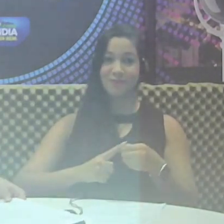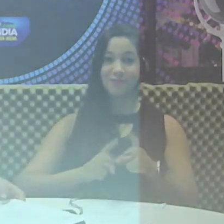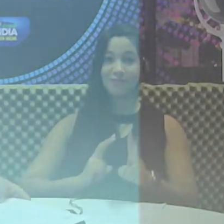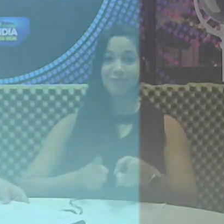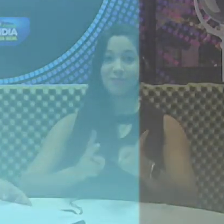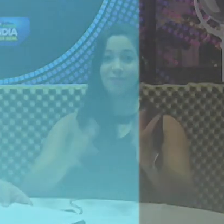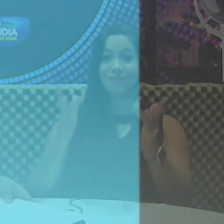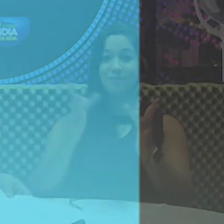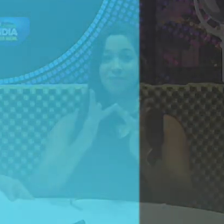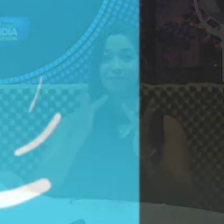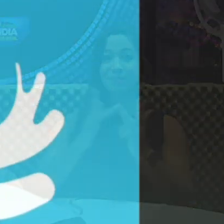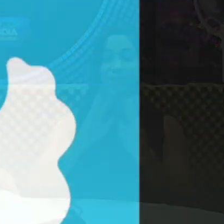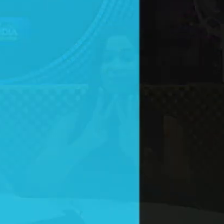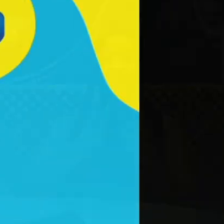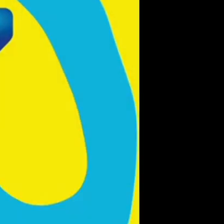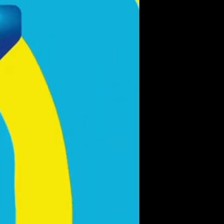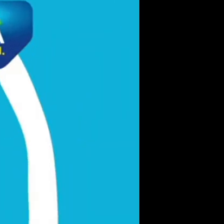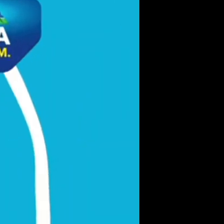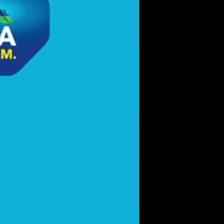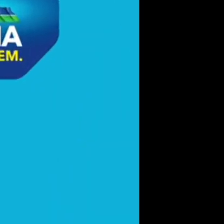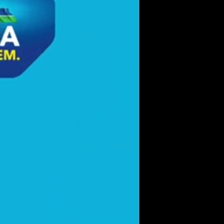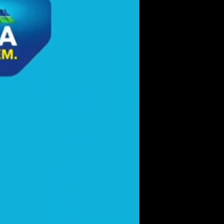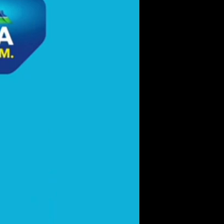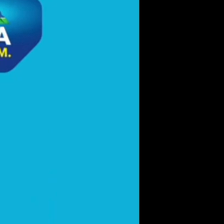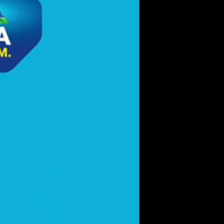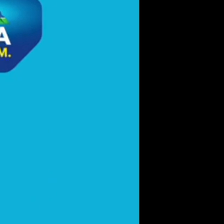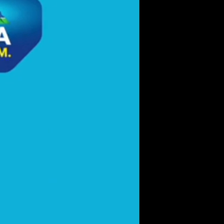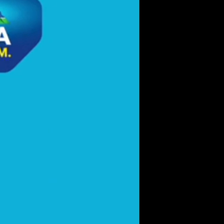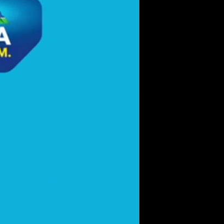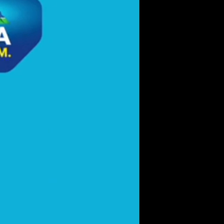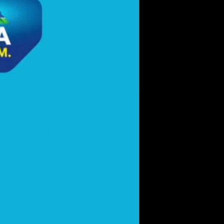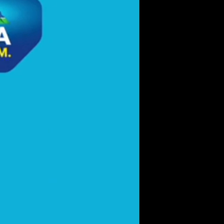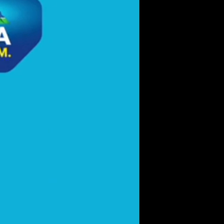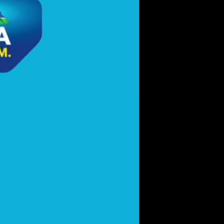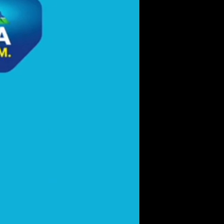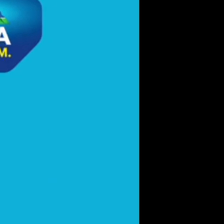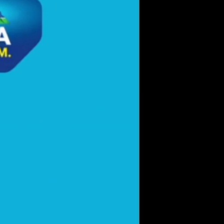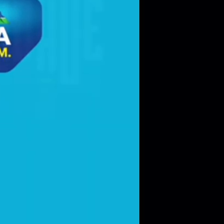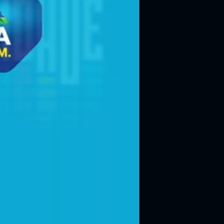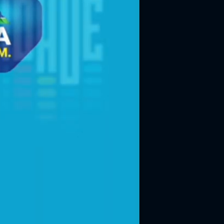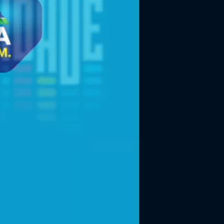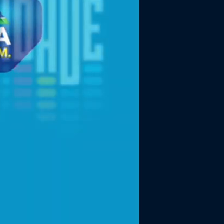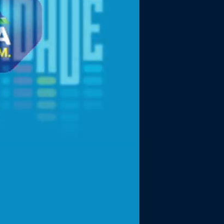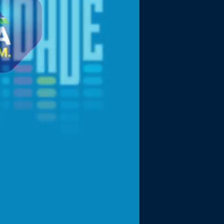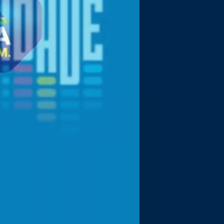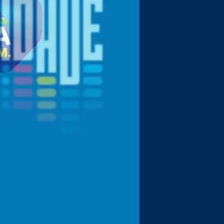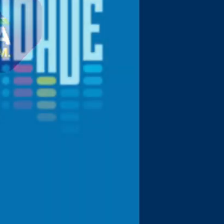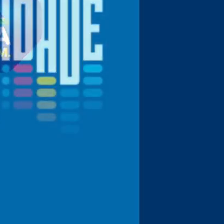Continue conosco no portal da Prefeitura e nas redes sociais.